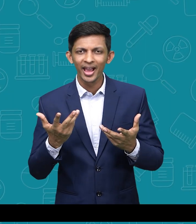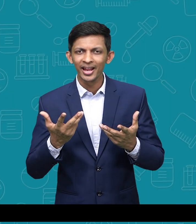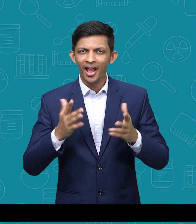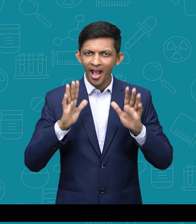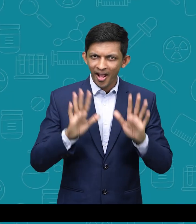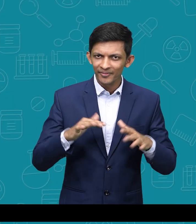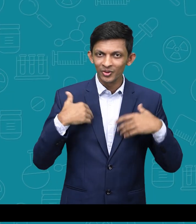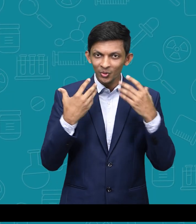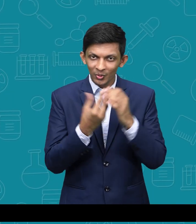हमने क्या सीखा?